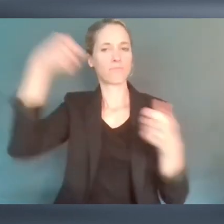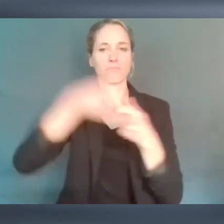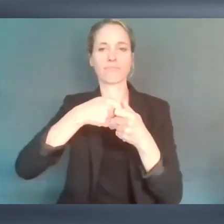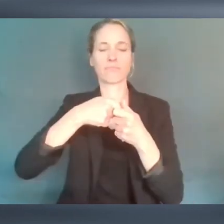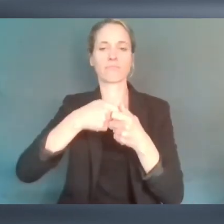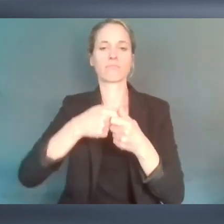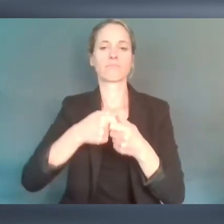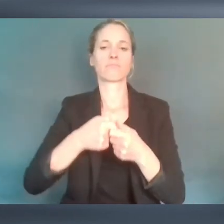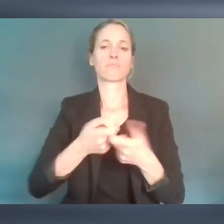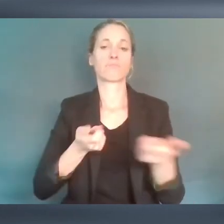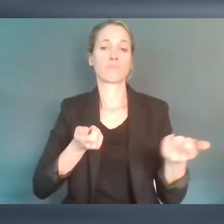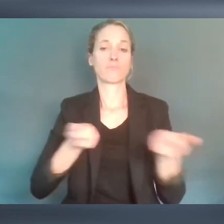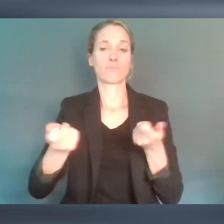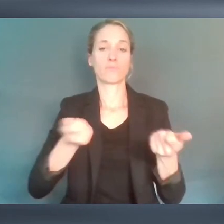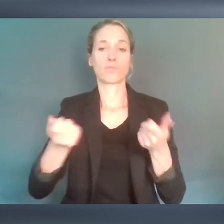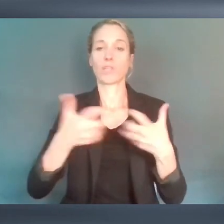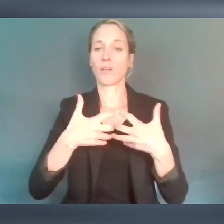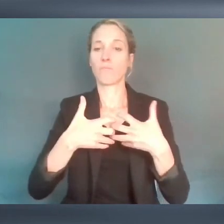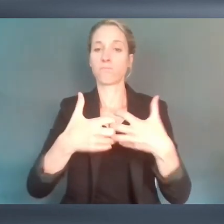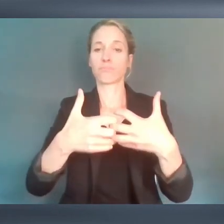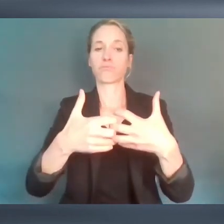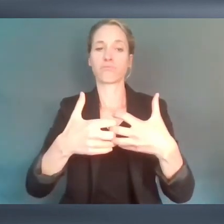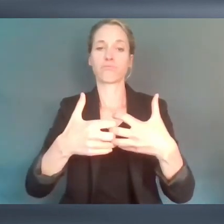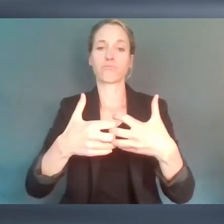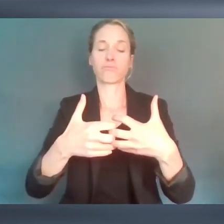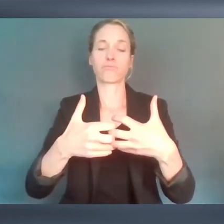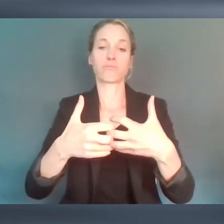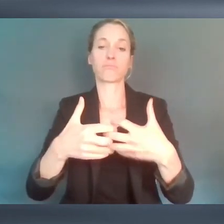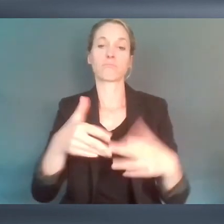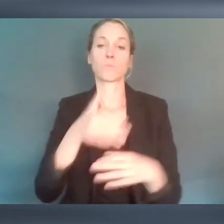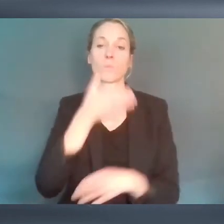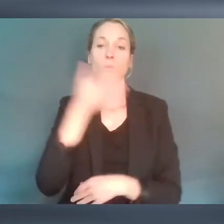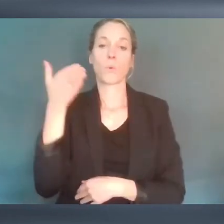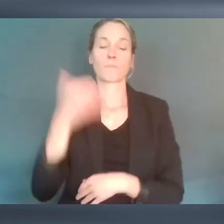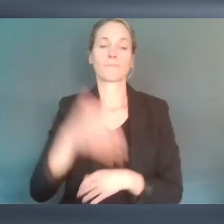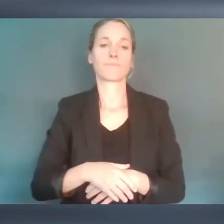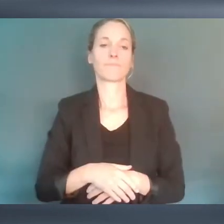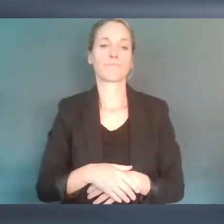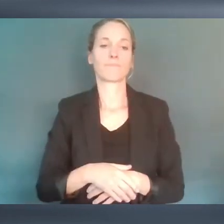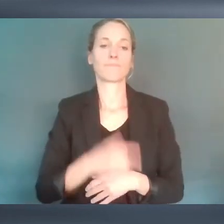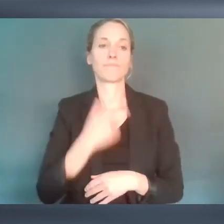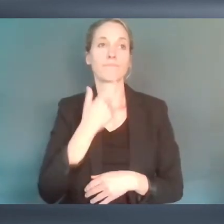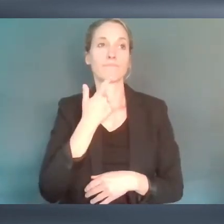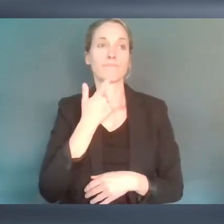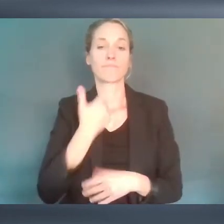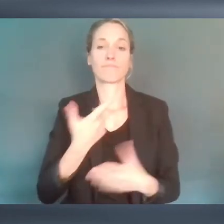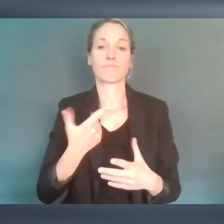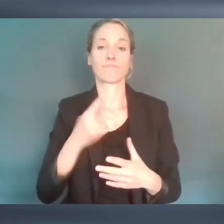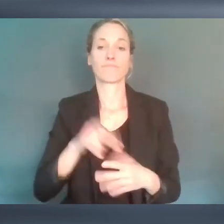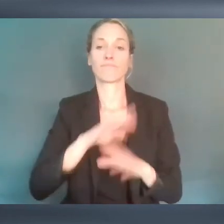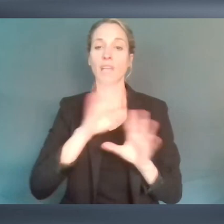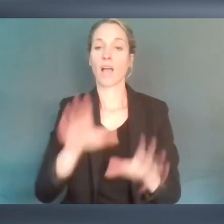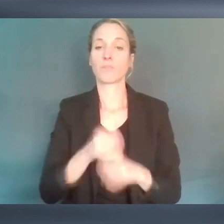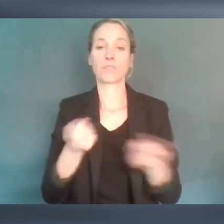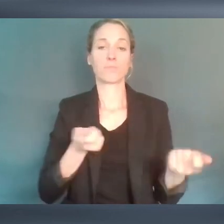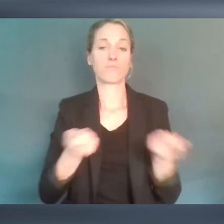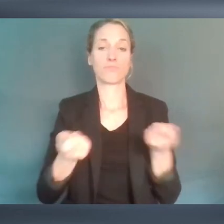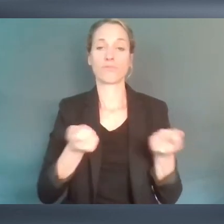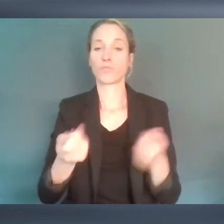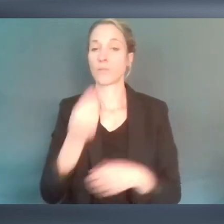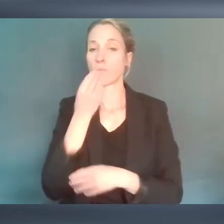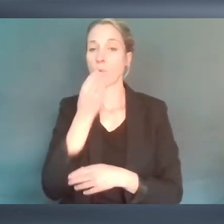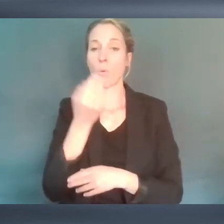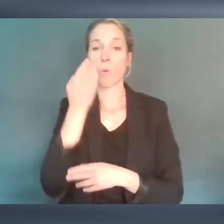mais c'est difficile, voire impossible, d'être d'accord si dès le départ, à la base, on pense que l'autre